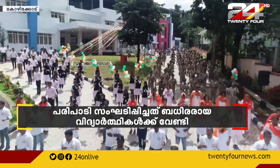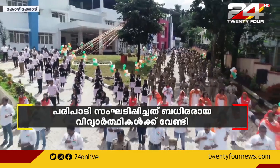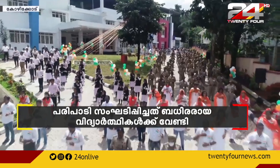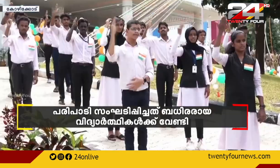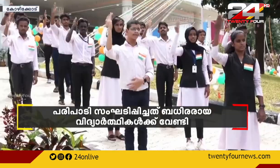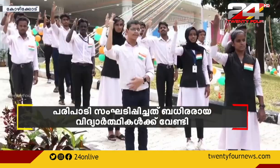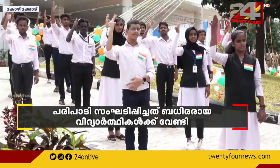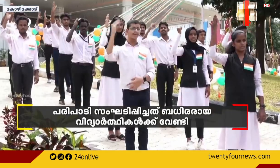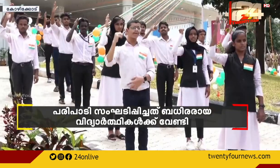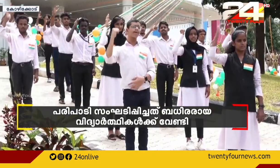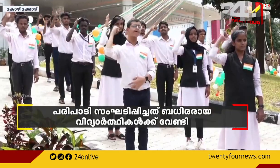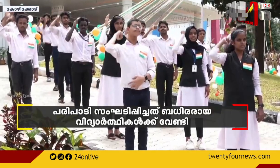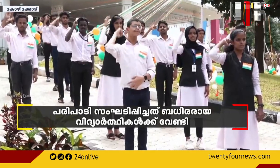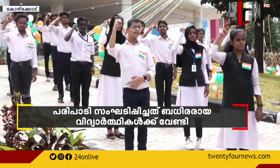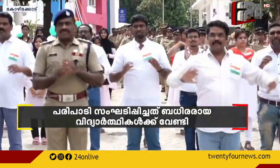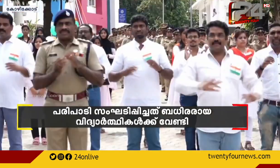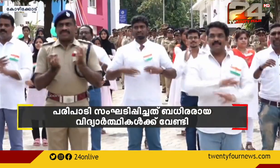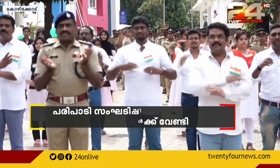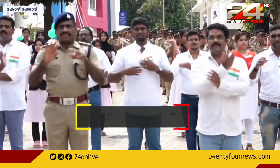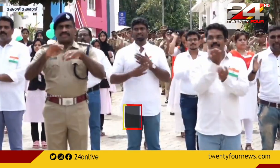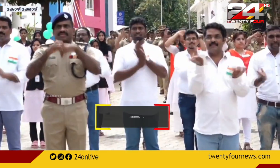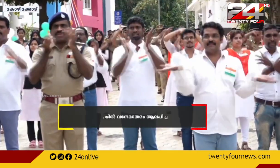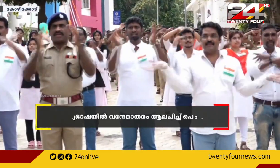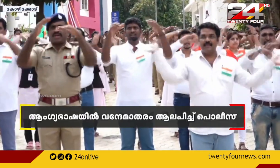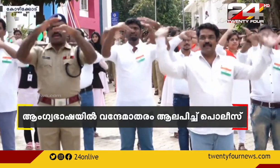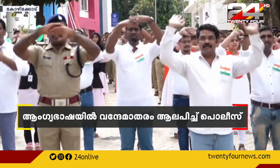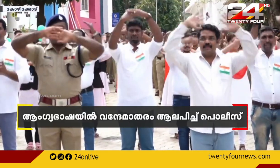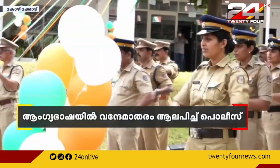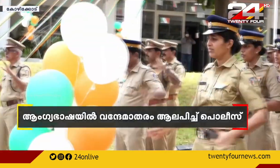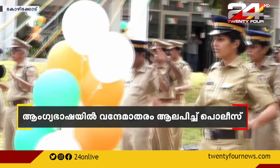കേന്ദ്ര സർക്കാർ സ്ഥാപനമായ CRC കോഴിക്കോടും പുളിക്കൽ എബിലിറ്റി ആർട്സ് ആൻഡ് സയൻസ് കോളേജ്